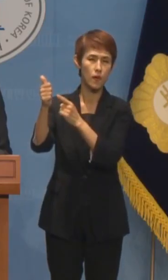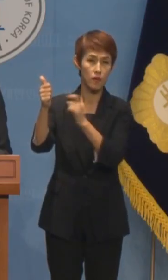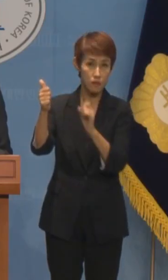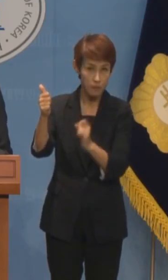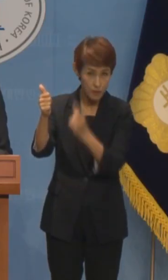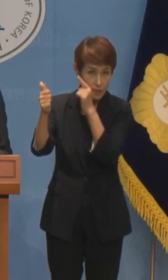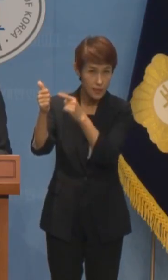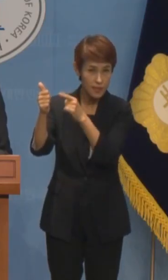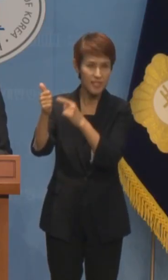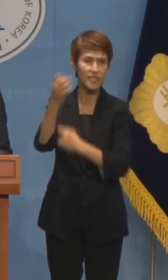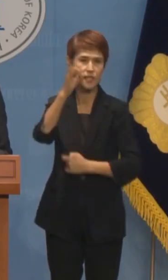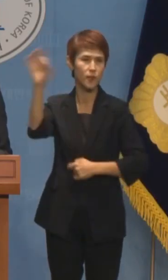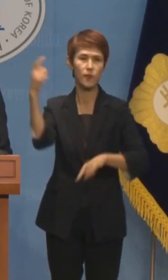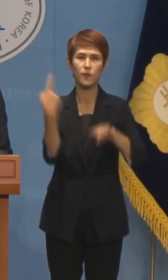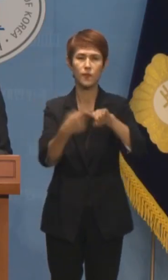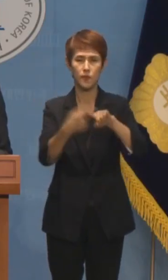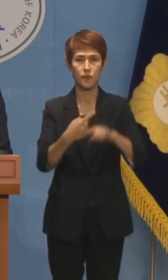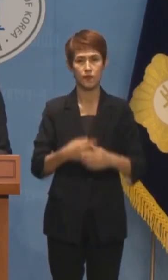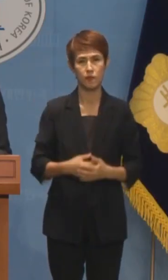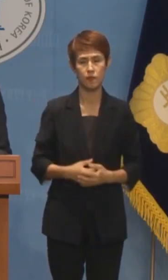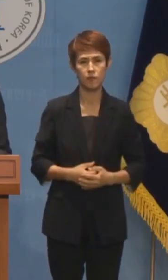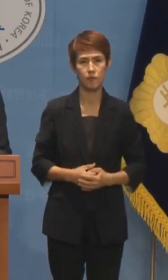대통령임을 시인한 것에 다름없습니다.